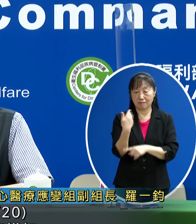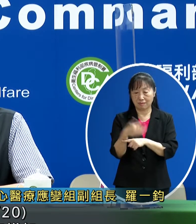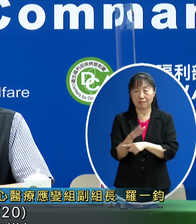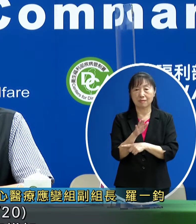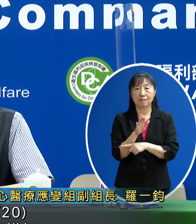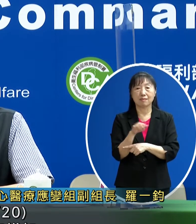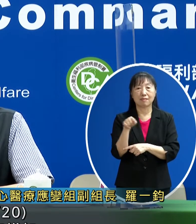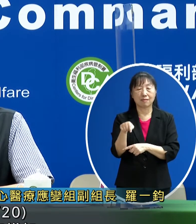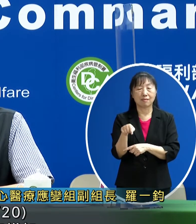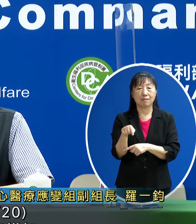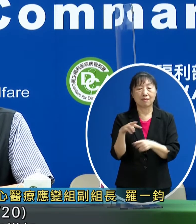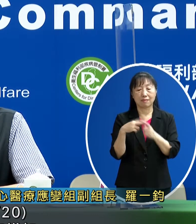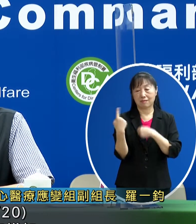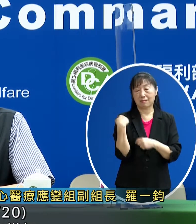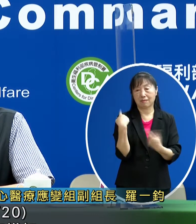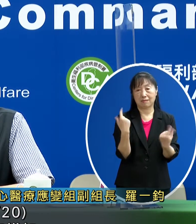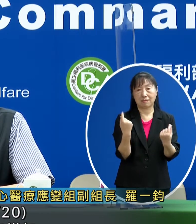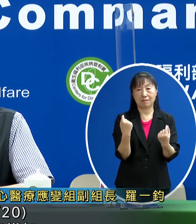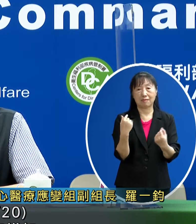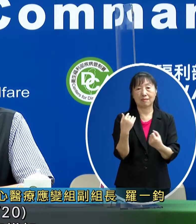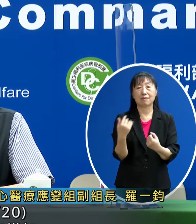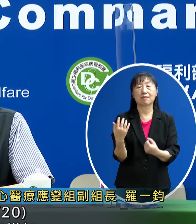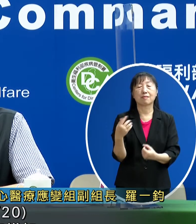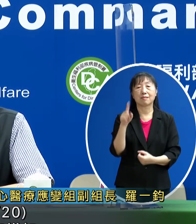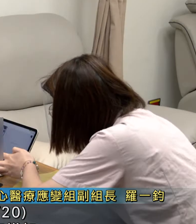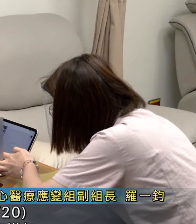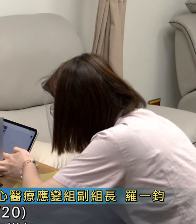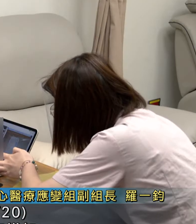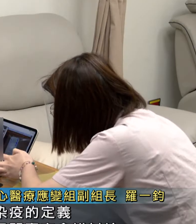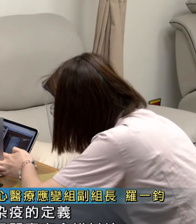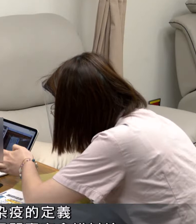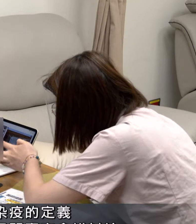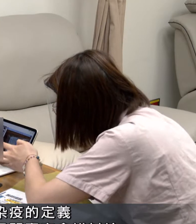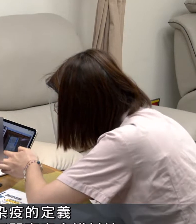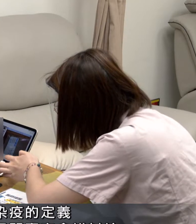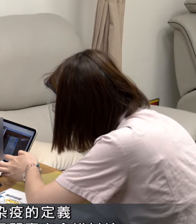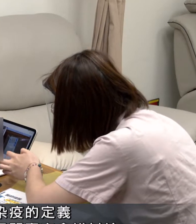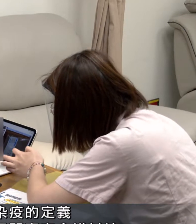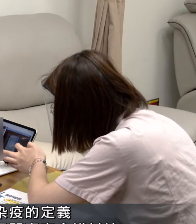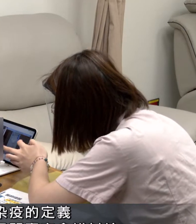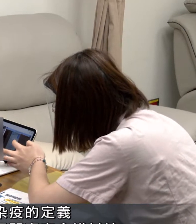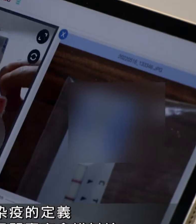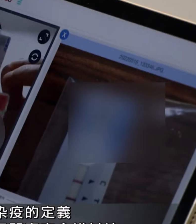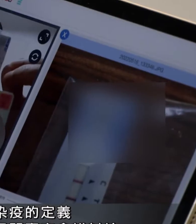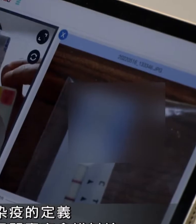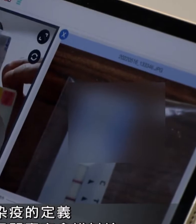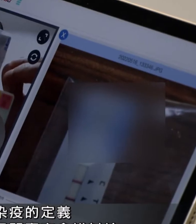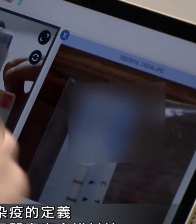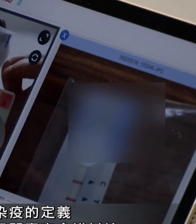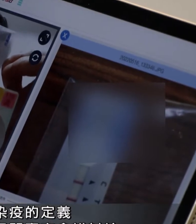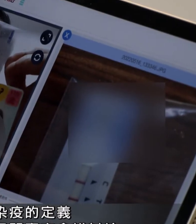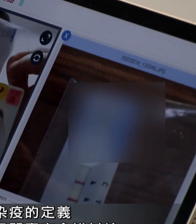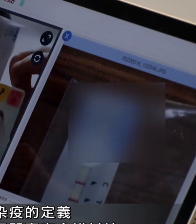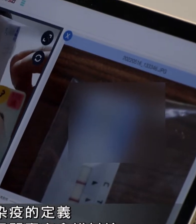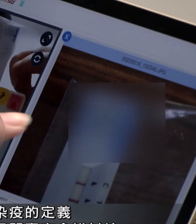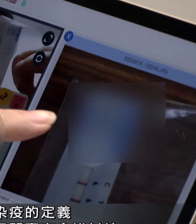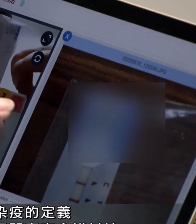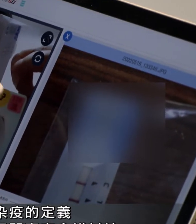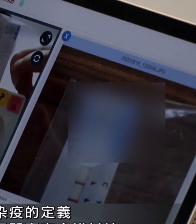跟昨天一样是维持18例，没有增加。 至于外界关心二度染疫的定义，指挥中心表示，日前召开专家